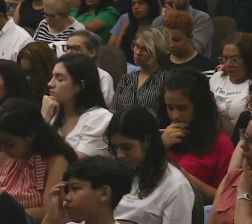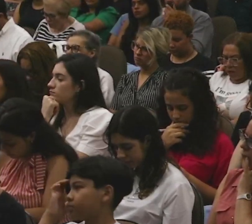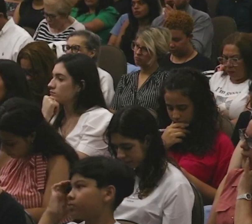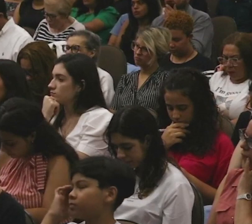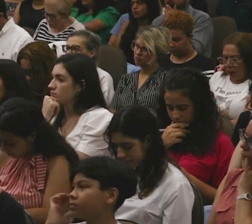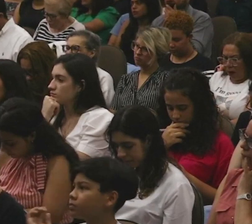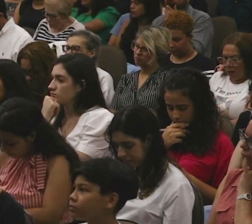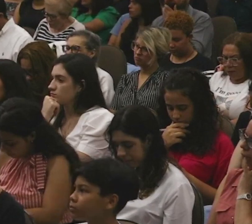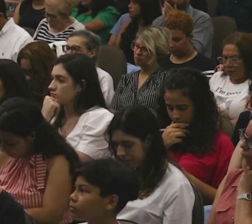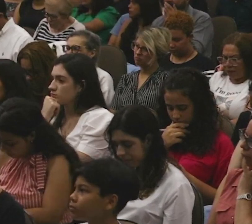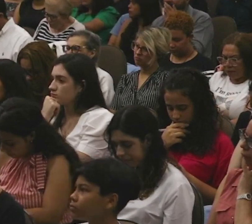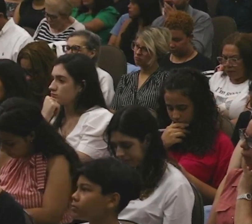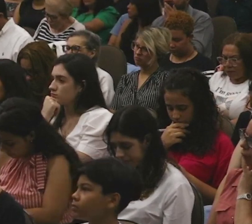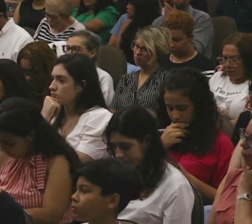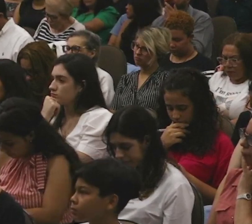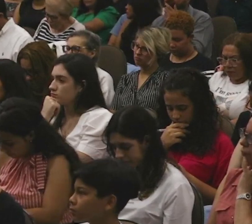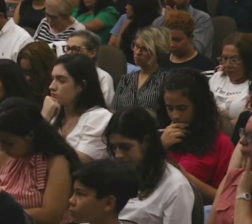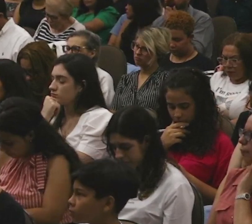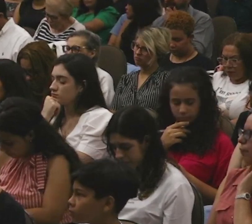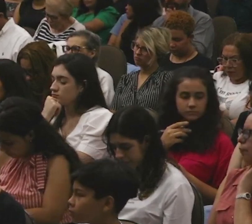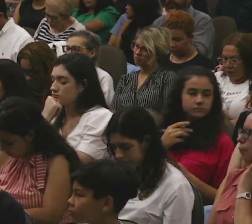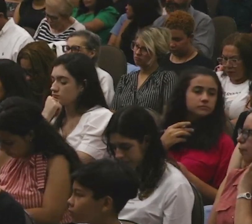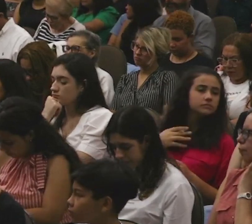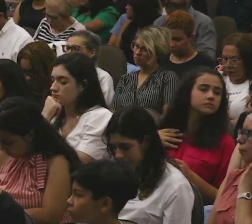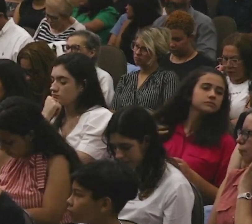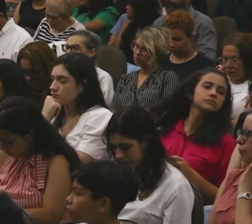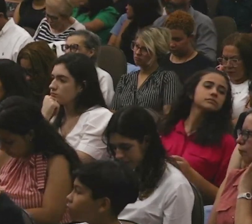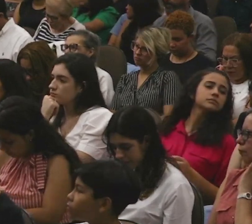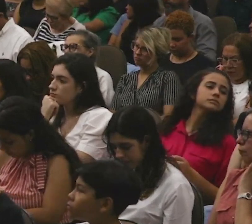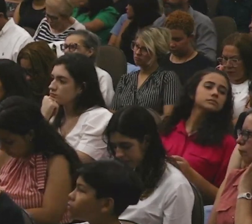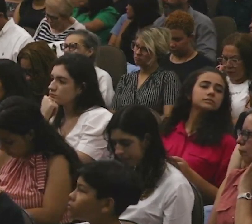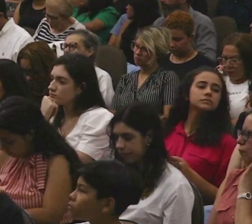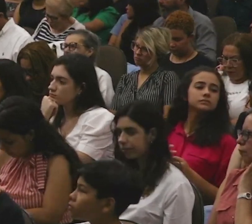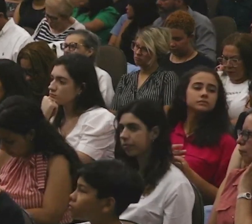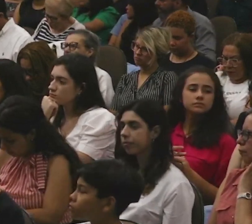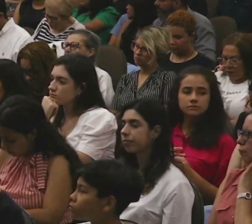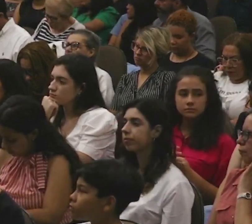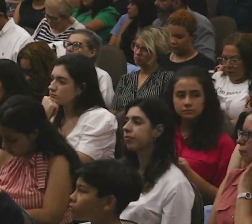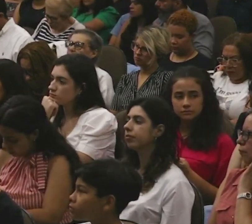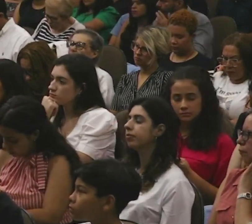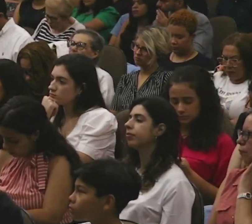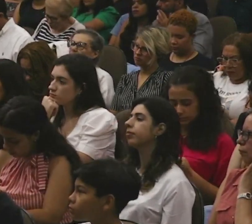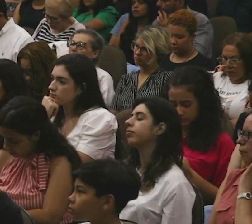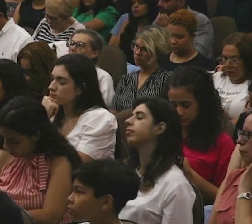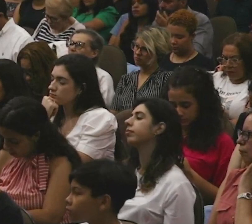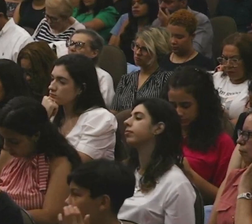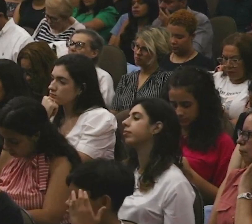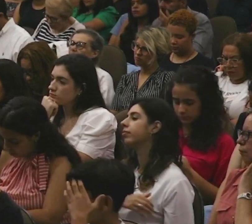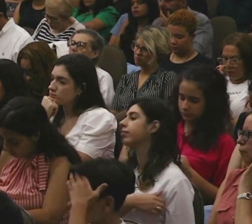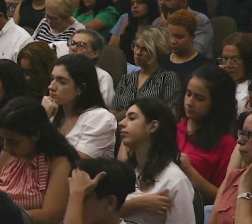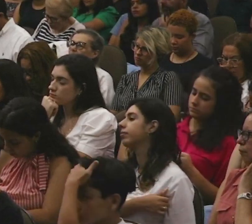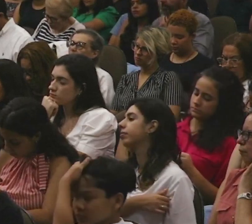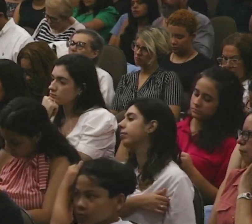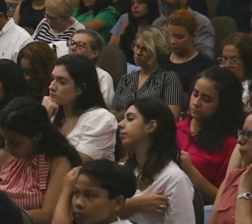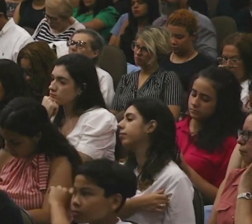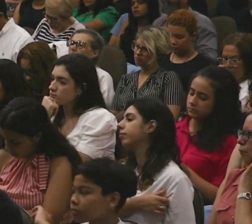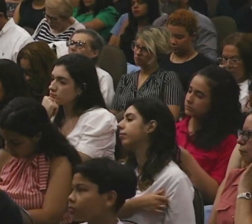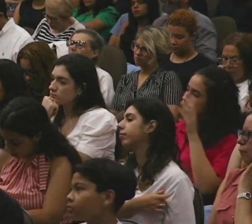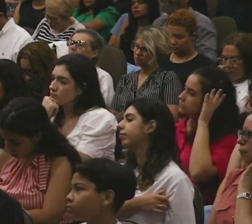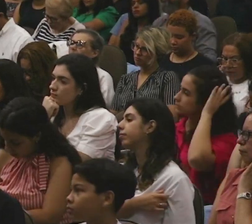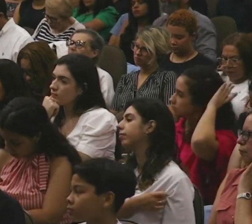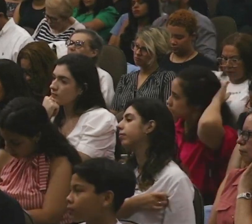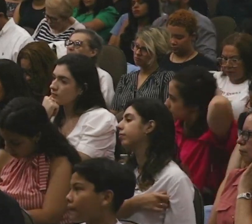Eu dizia aos irmãos uma ilustração da física. Vocês jovens, eu vejo muitos jovens